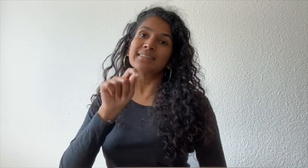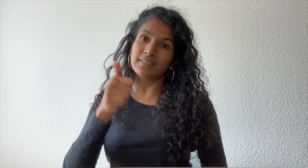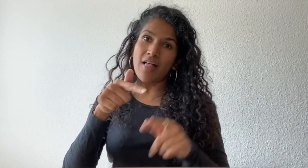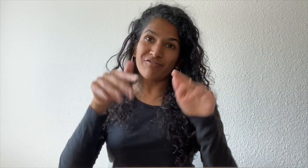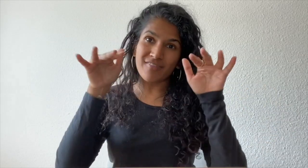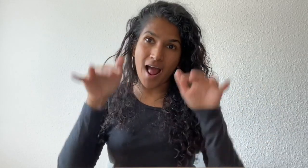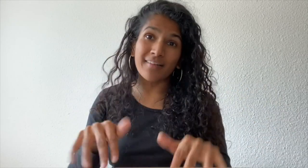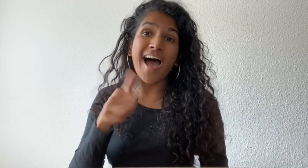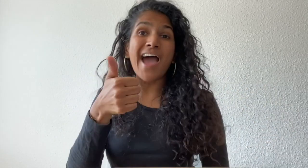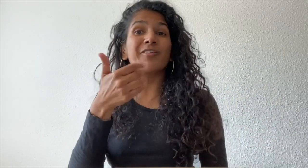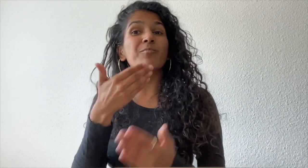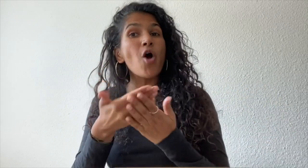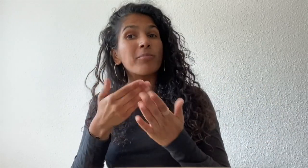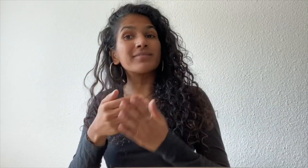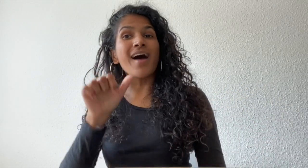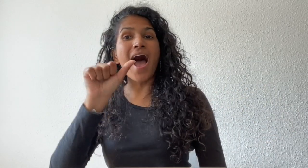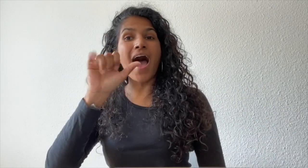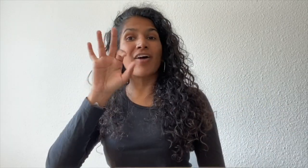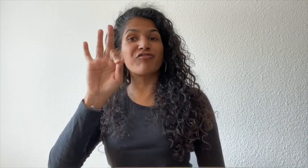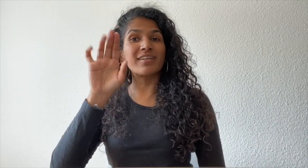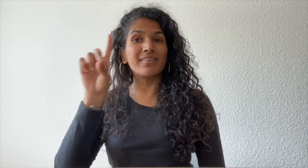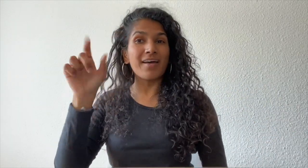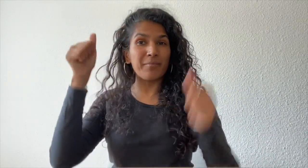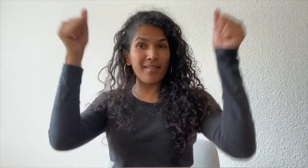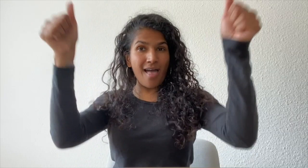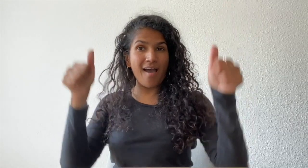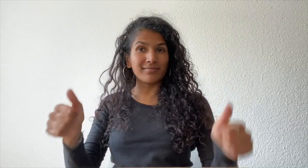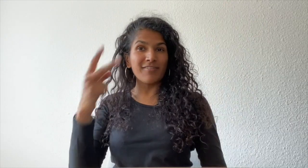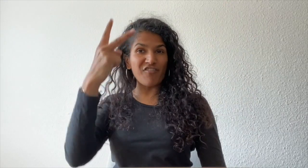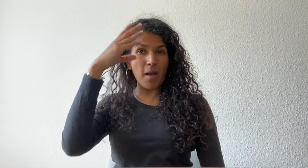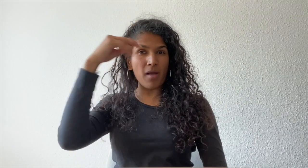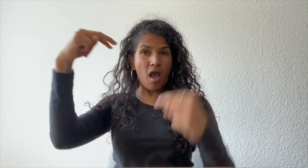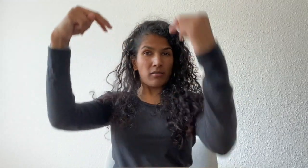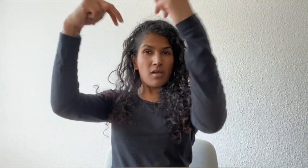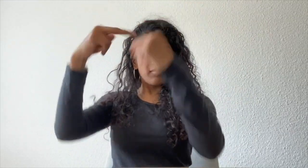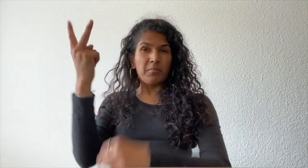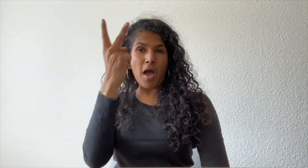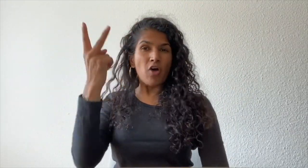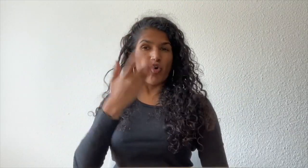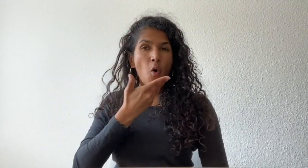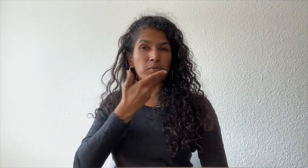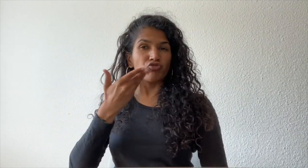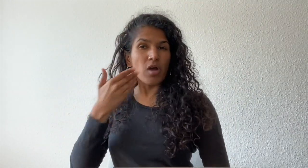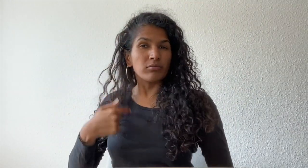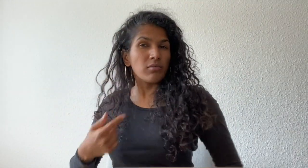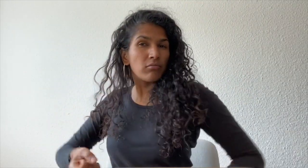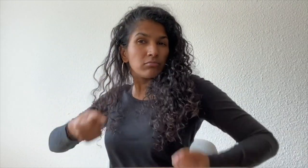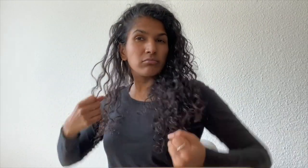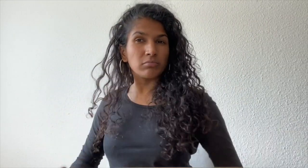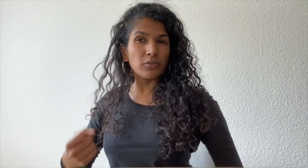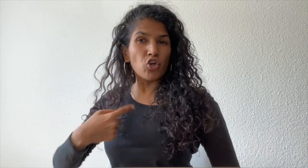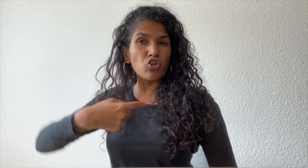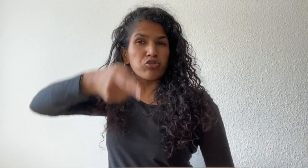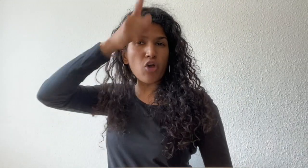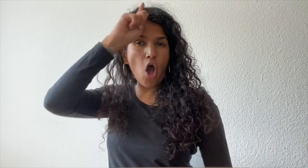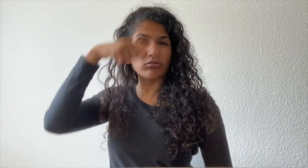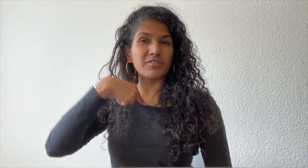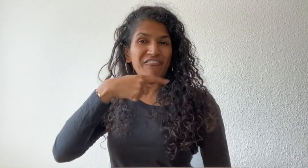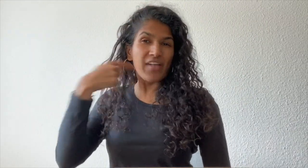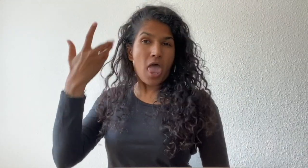daraus ableitet, dass er für sich beansprucht, die Emanzipation der Homosexuellen realisiert zu haben,